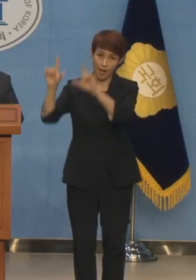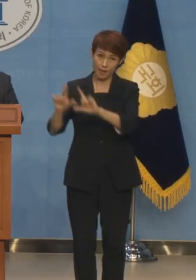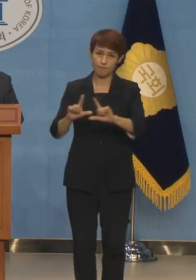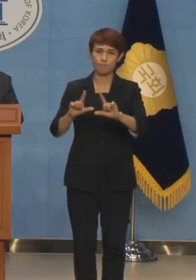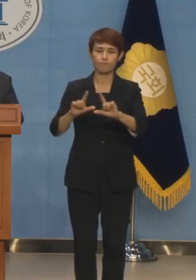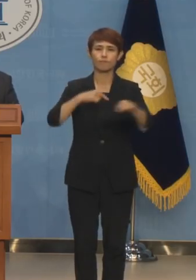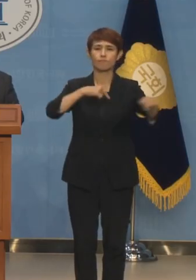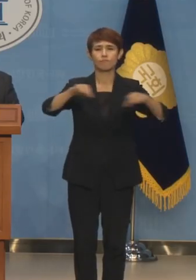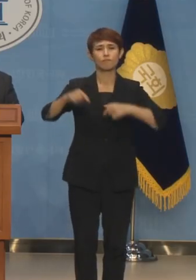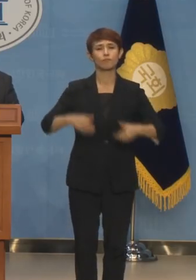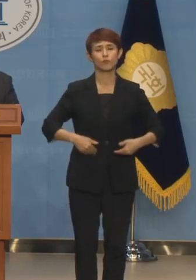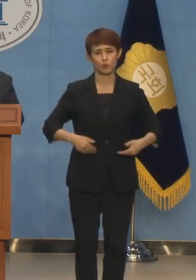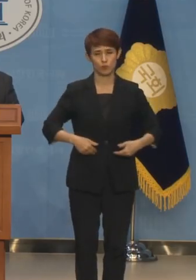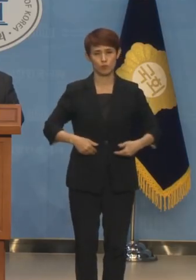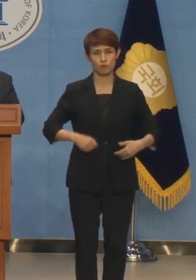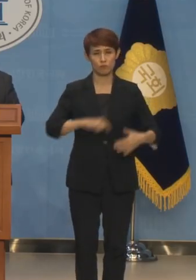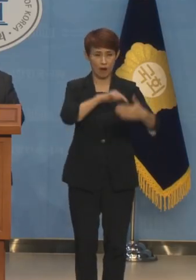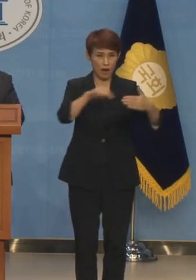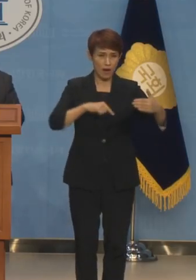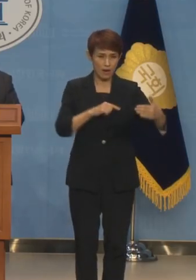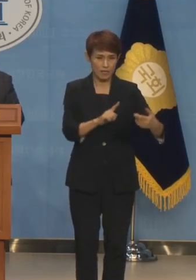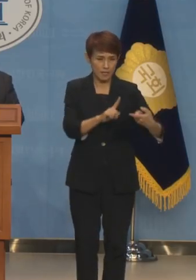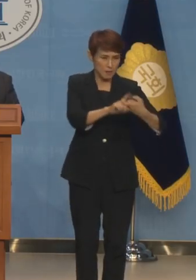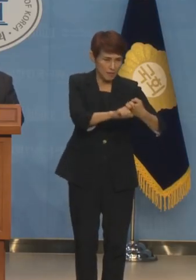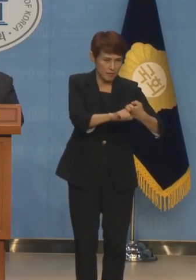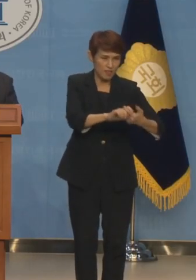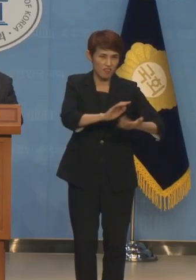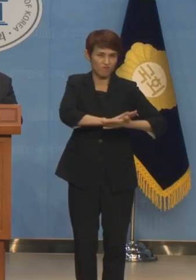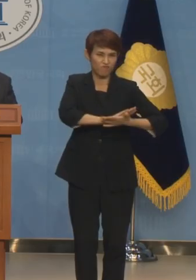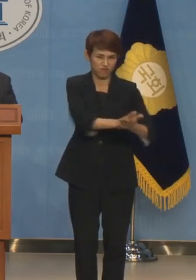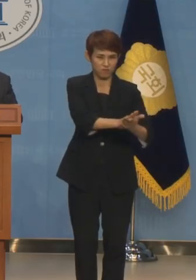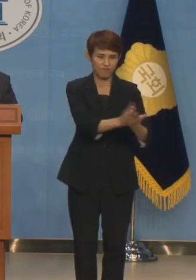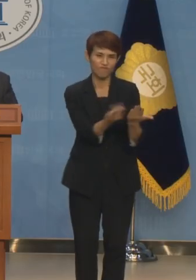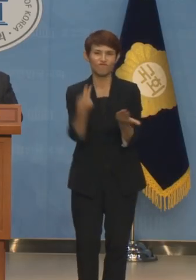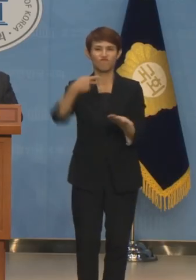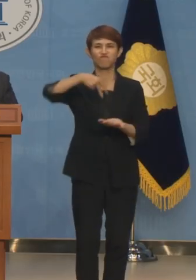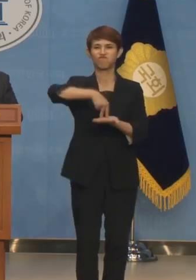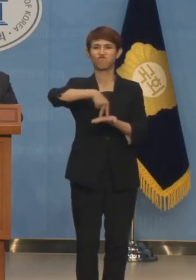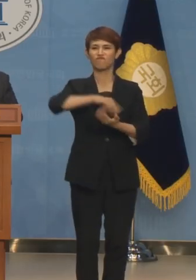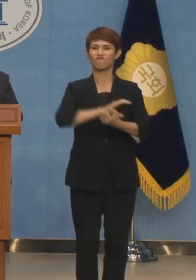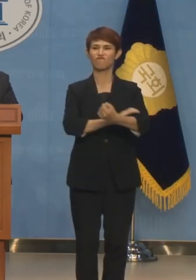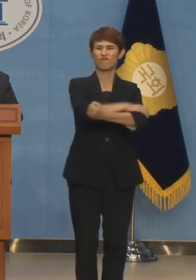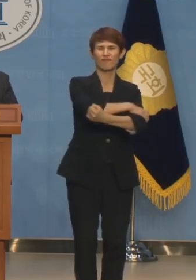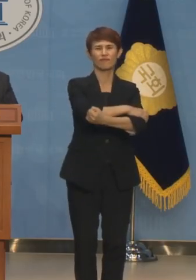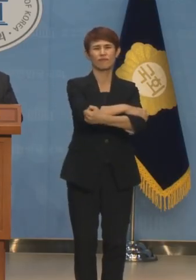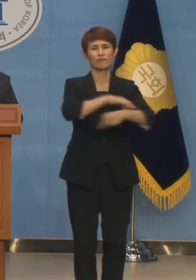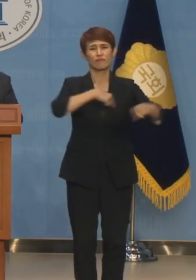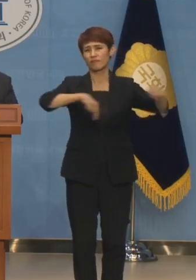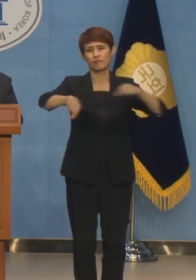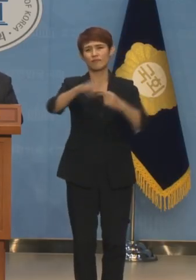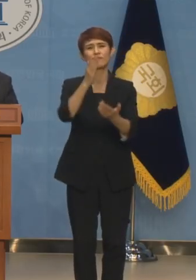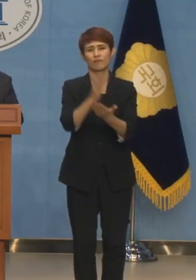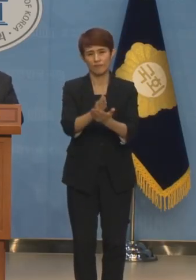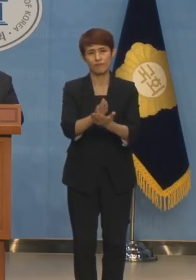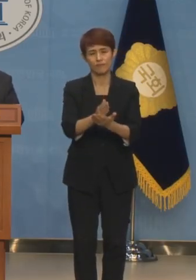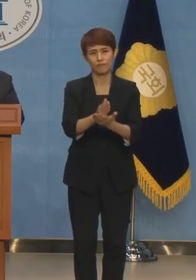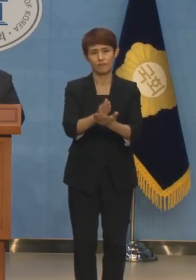합니다. 내부에서 우리 편을 밟고 일어나 자기가 권력을 갖는 정치를 해서는 안 됩니다.